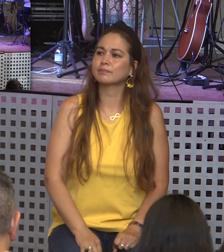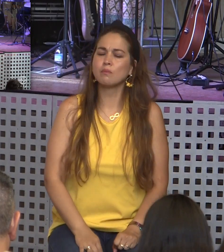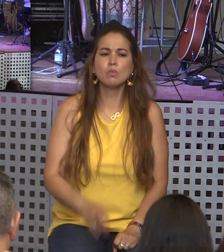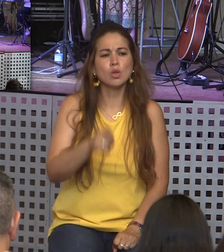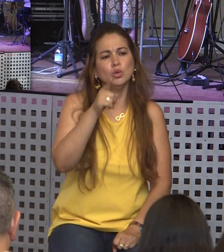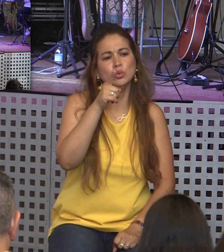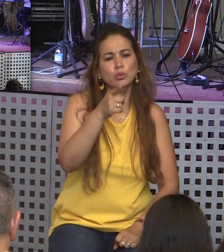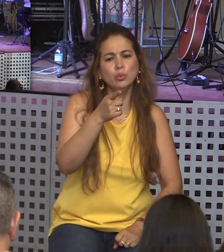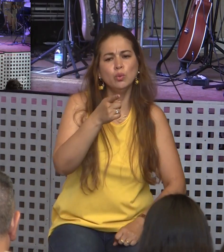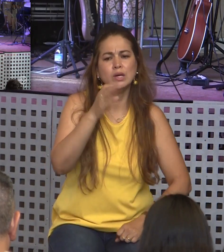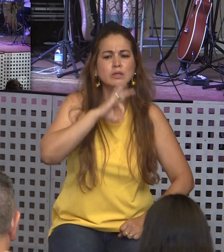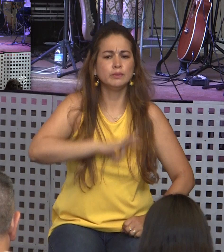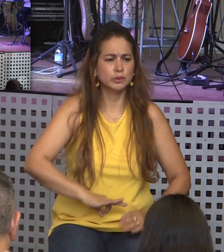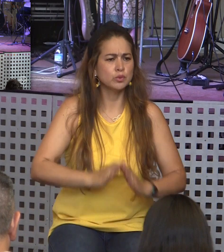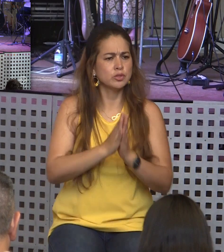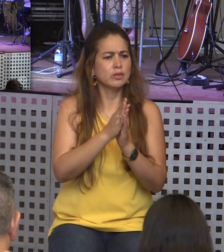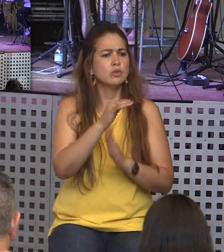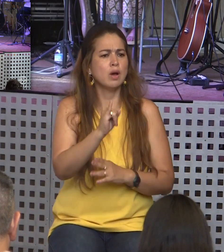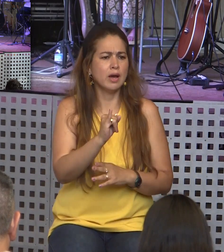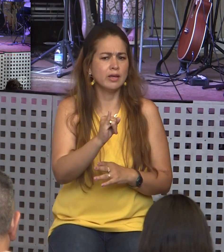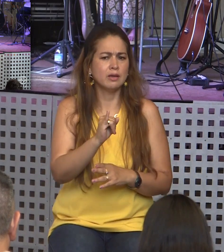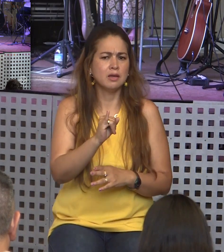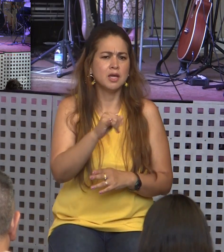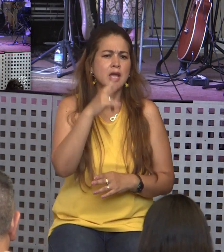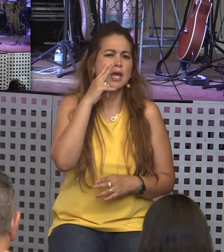gracia. Por gracia.